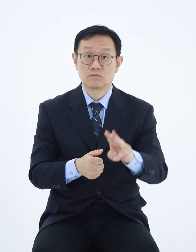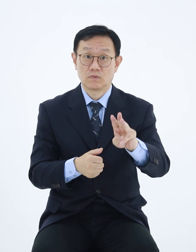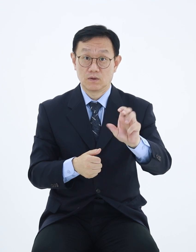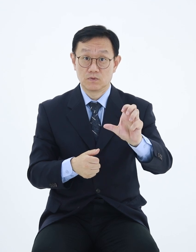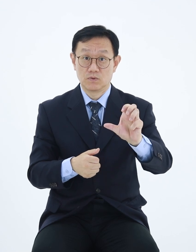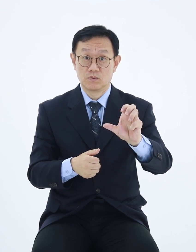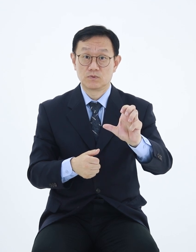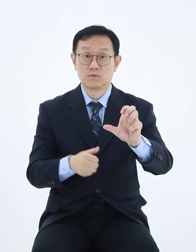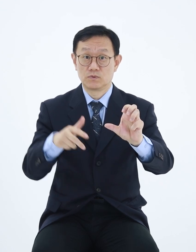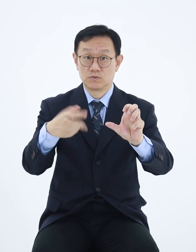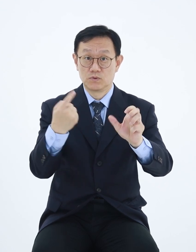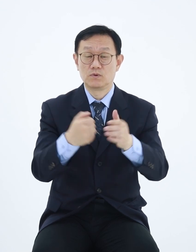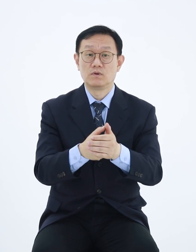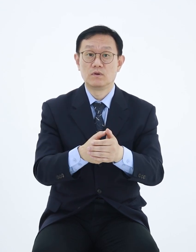제35조 당사국 보고서.